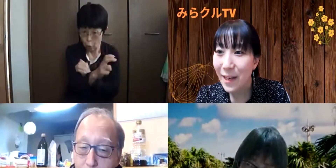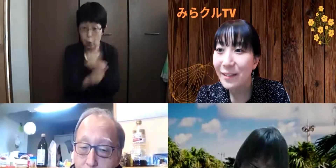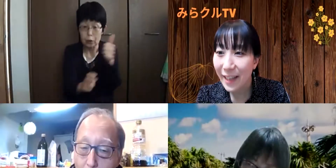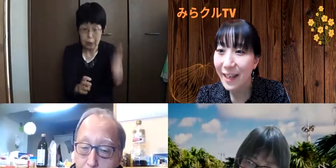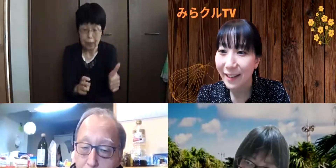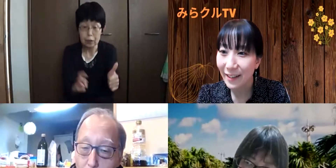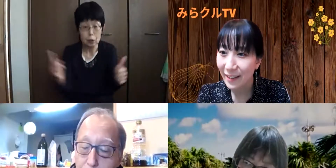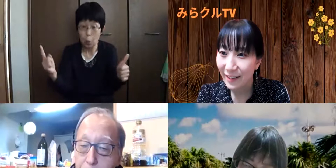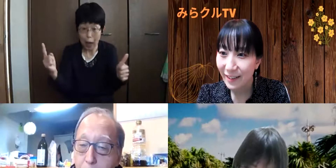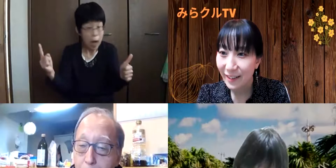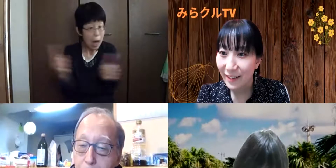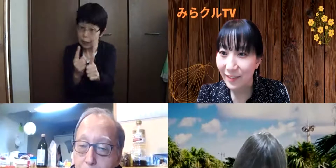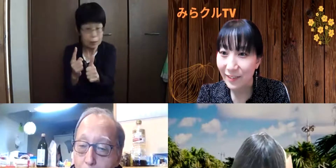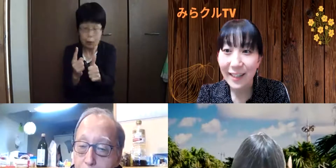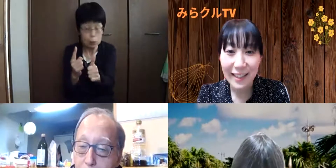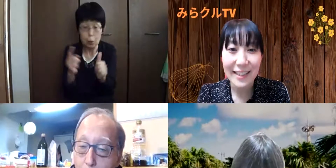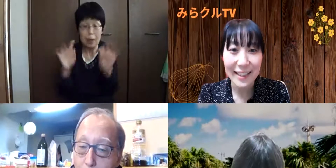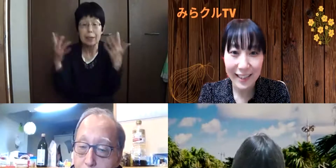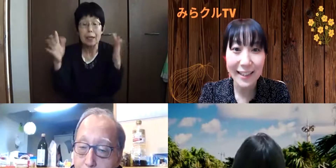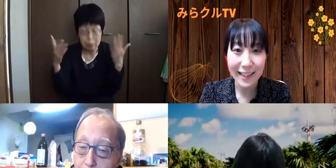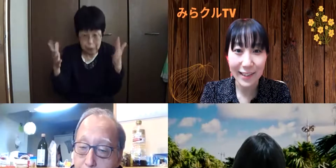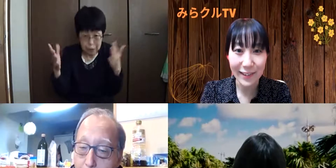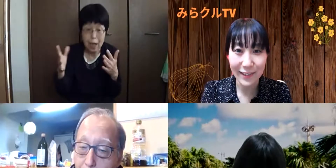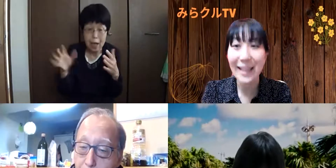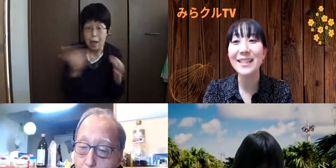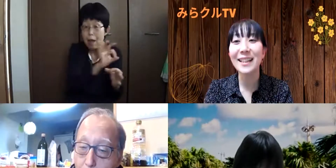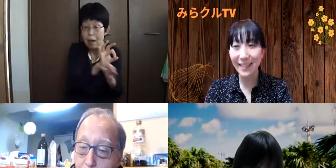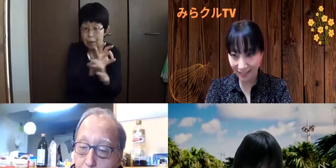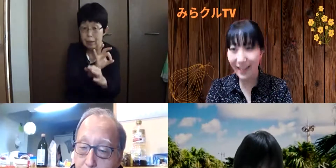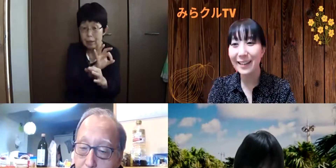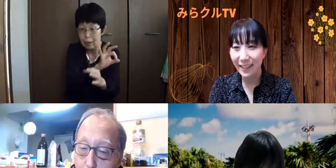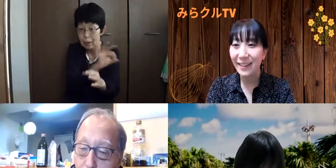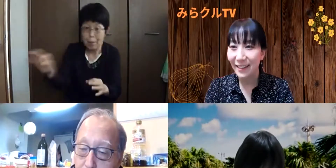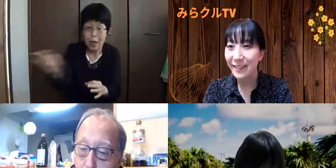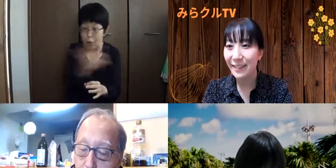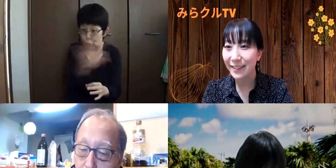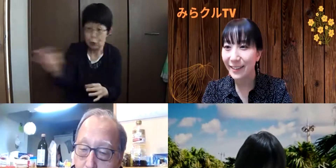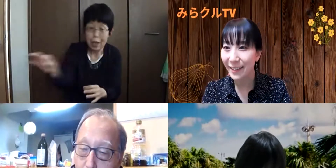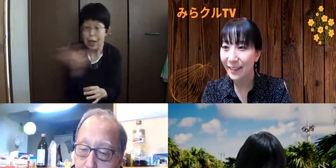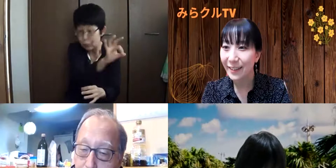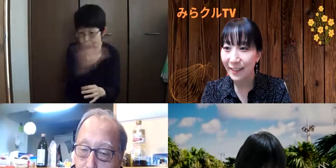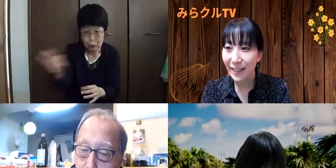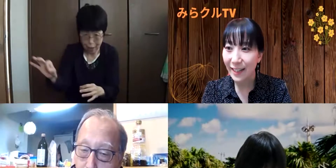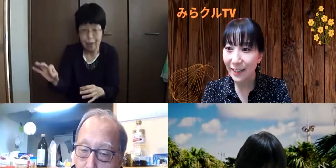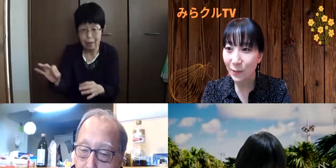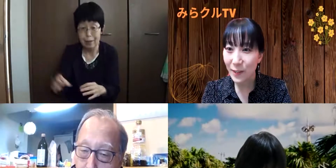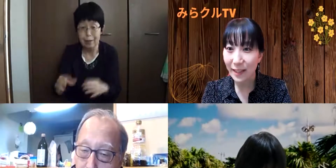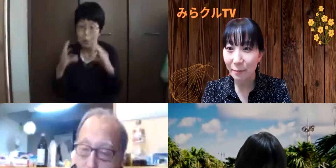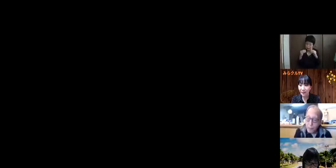ールであのお話ししてたっていう感じなんですね。うん、ありがとうございます